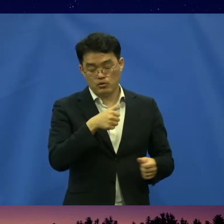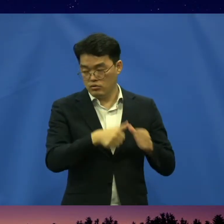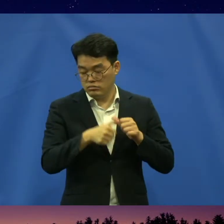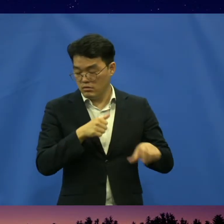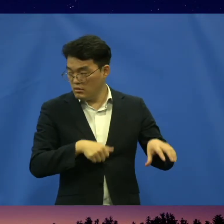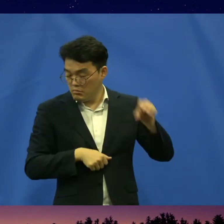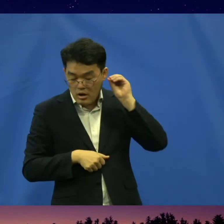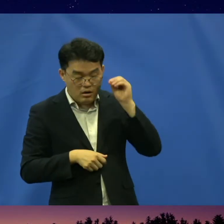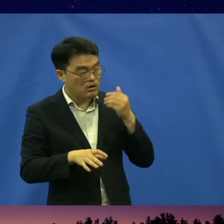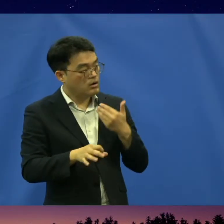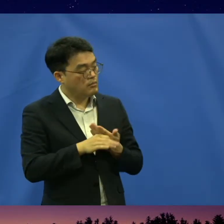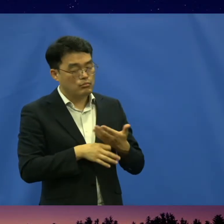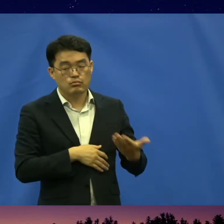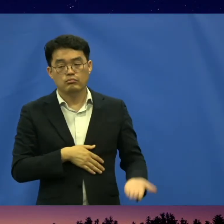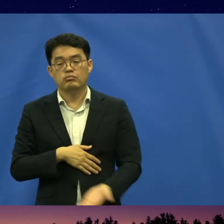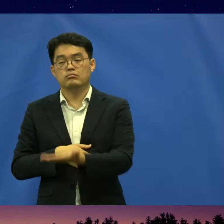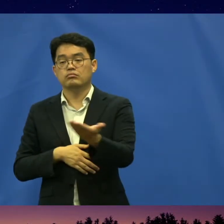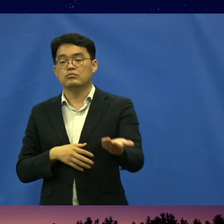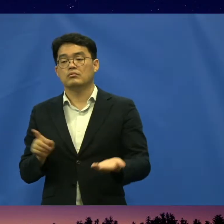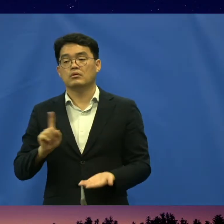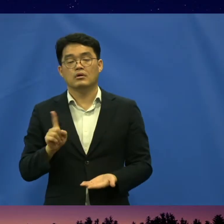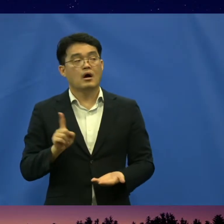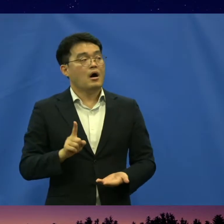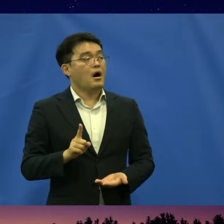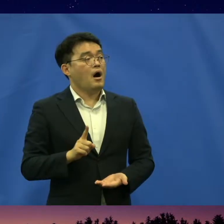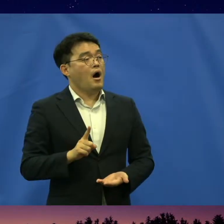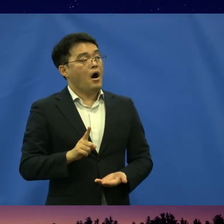경험을 가지고 있으면 여러분 굉장히 힘들어요. 어떤 사람은.